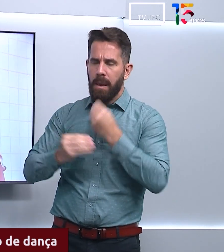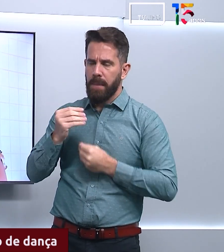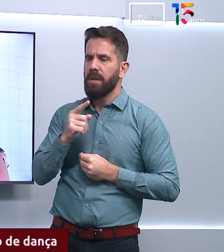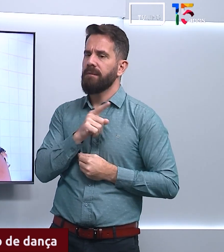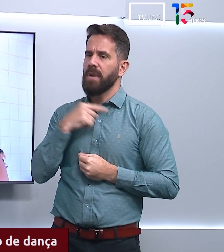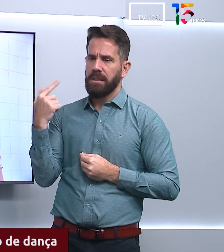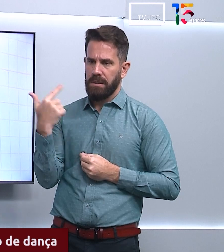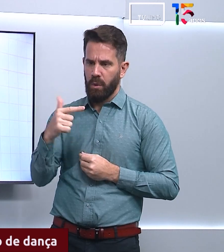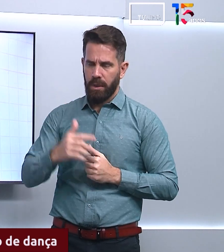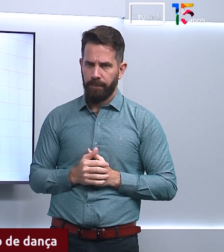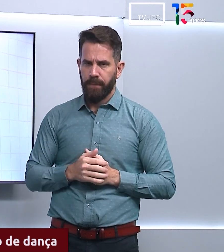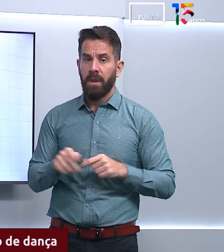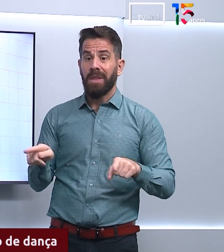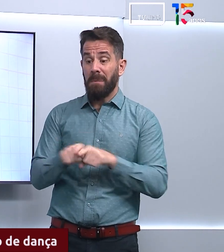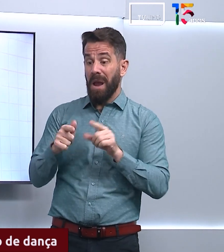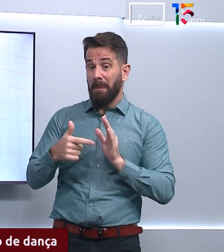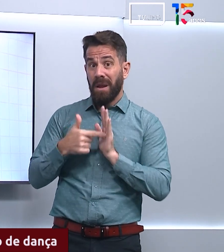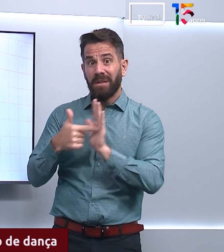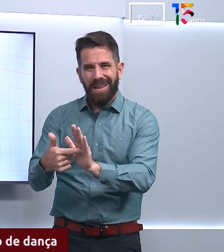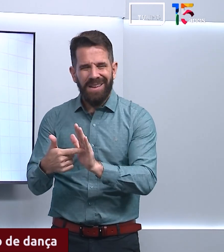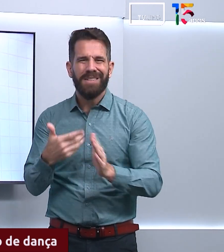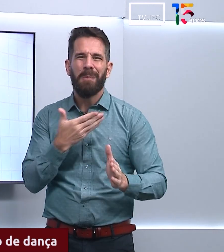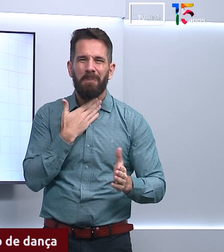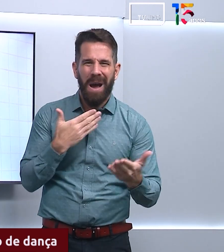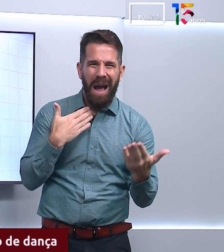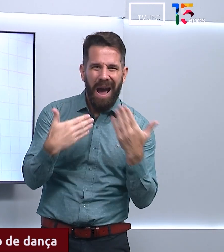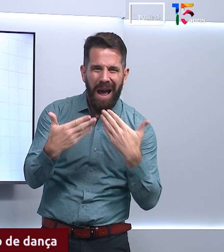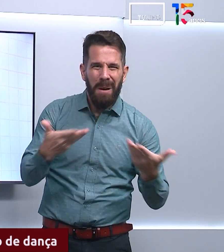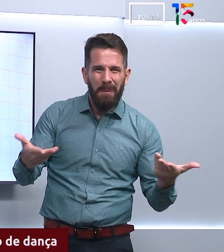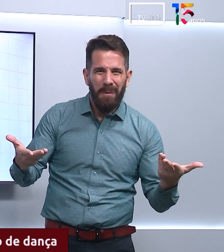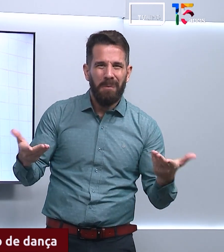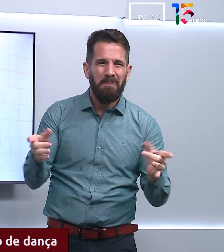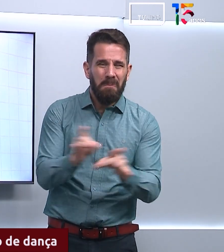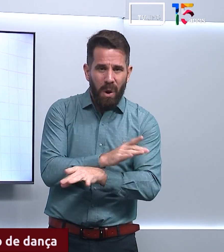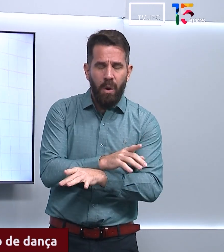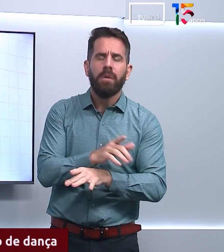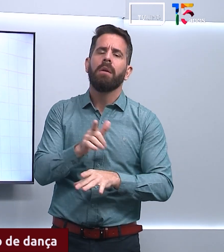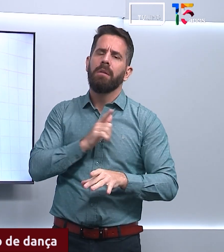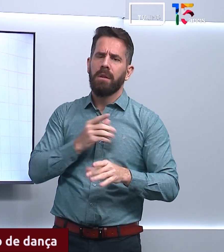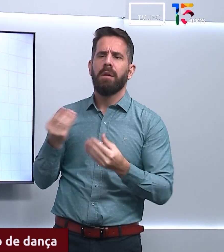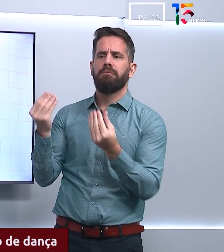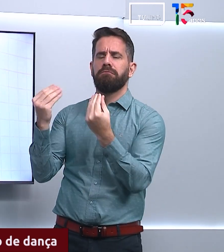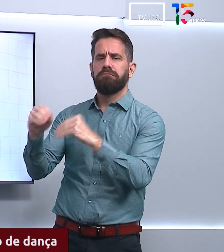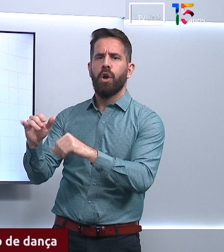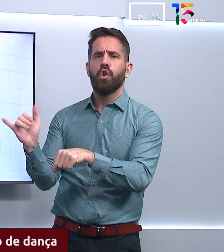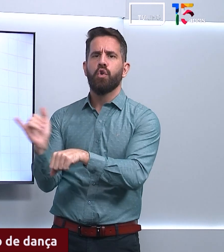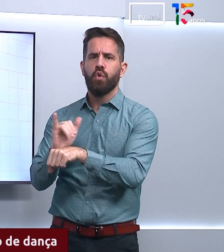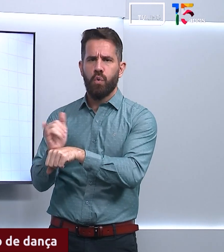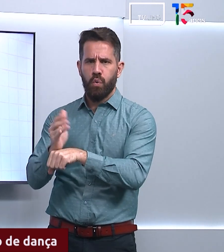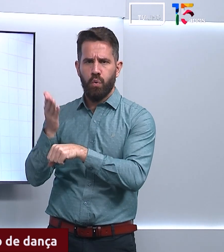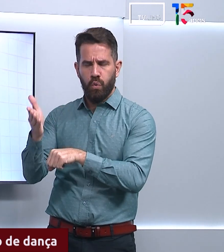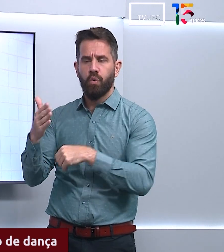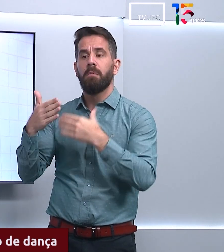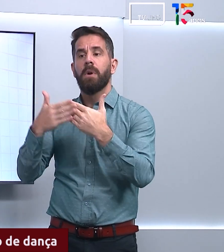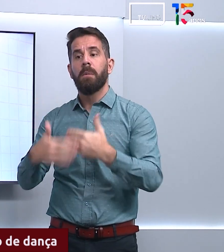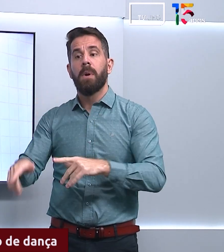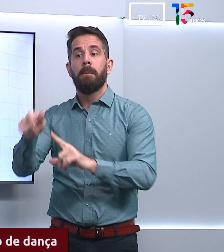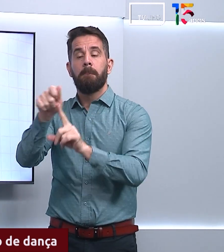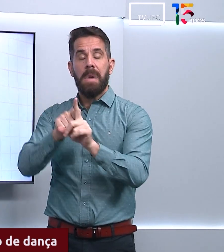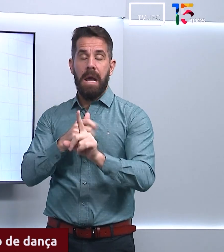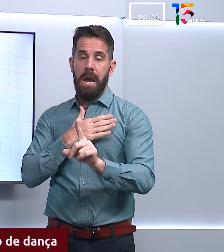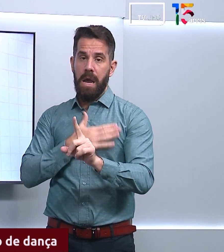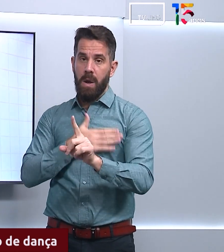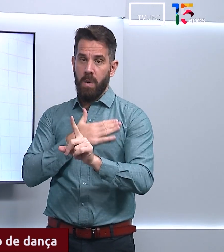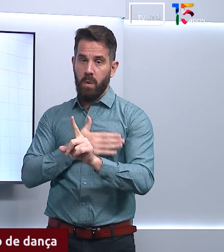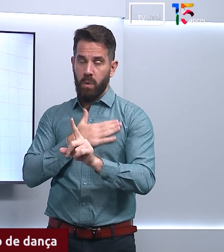nesse momento depois do espetáculo de dança vai est disponível no canal do YouTube a partir do mês de agosto então vai